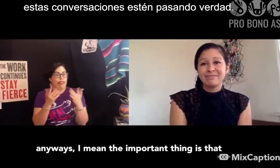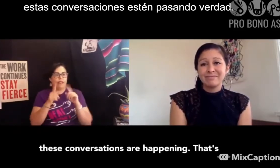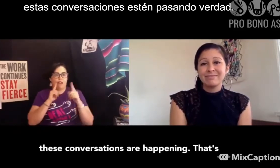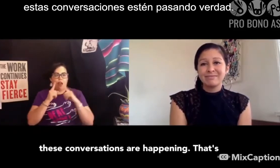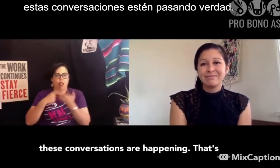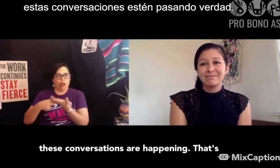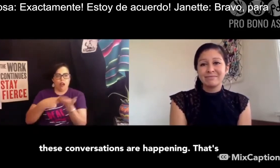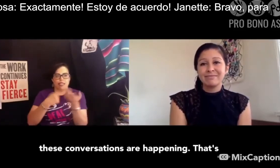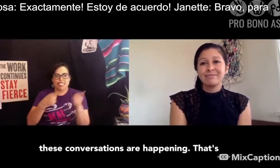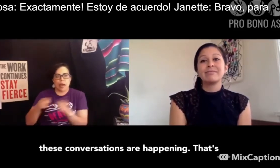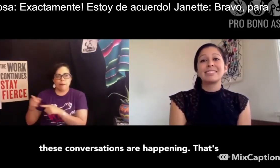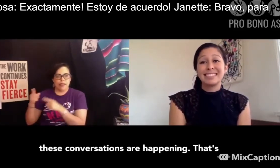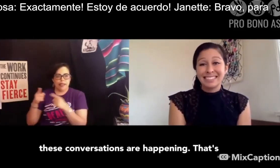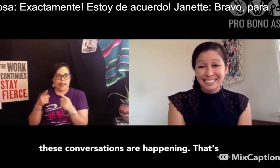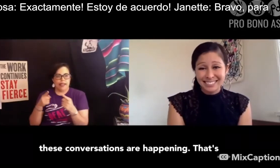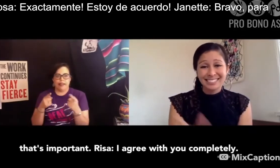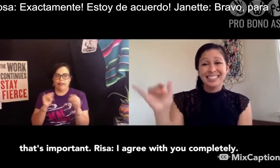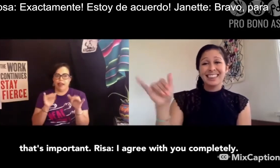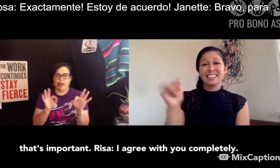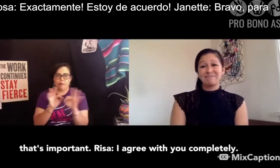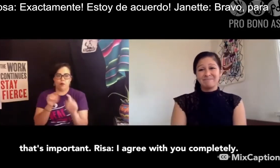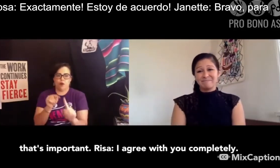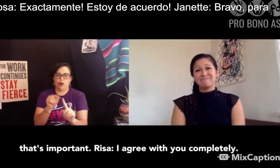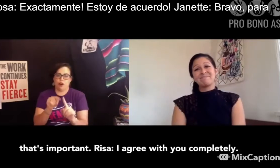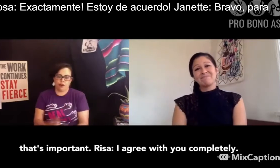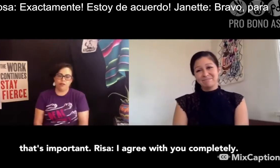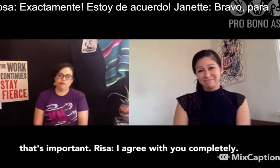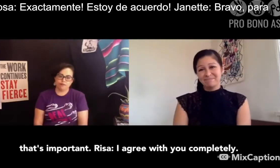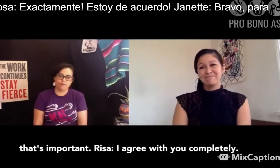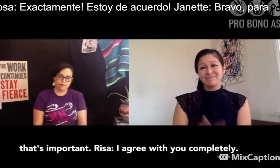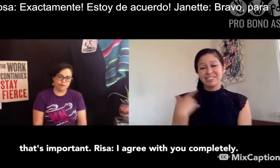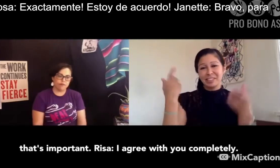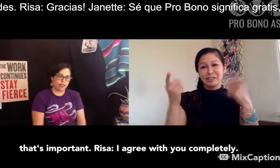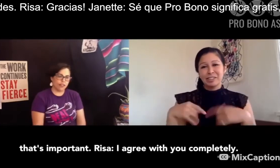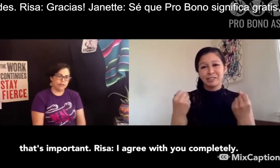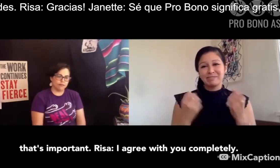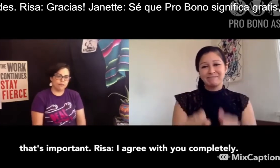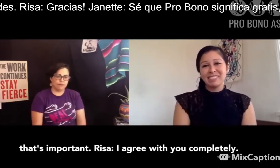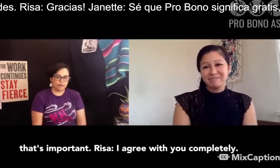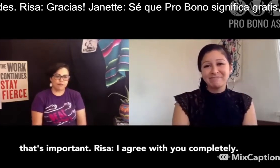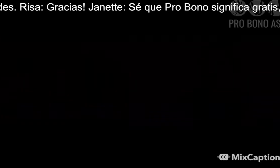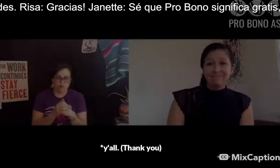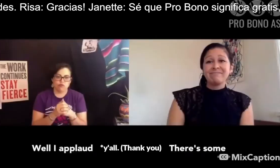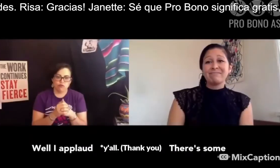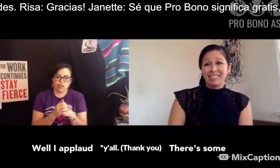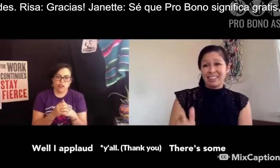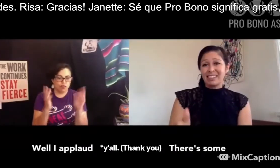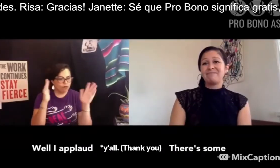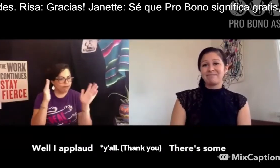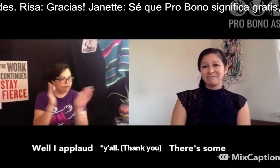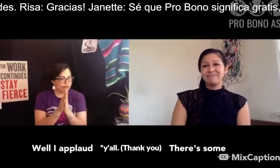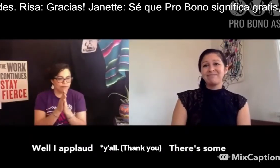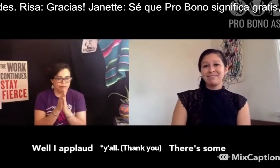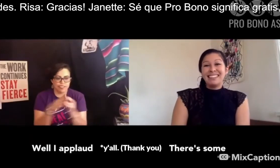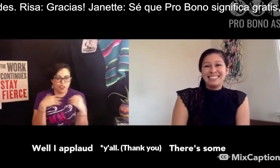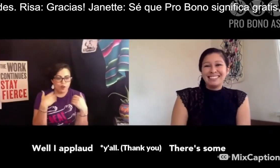estén pasando, ¿verdad? Exactamente. Estoy de acuerdo. Bravo para ustedes. Gracias. Sé que pro